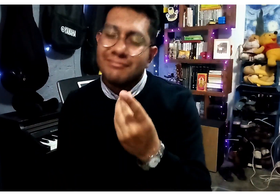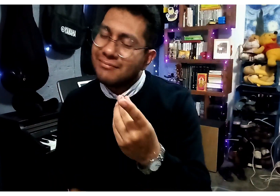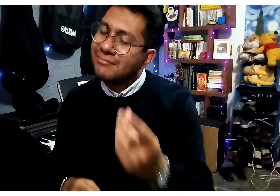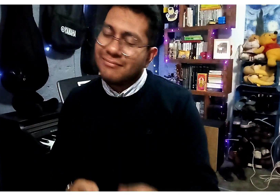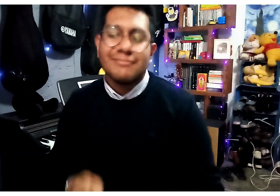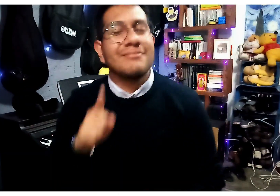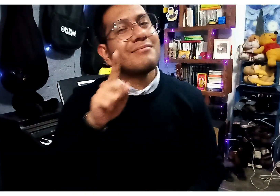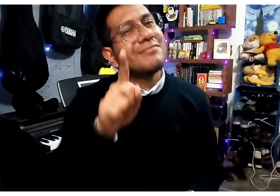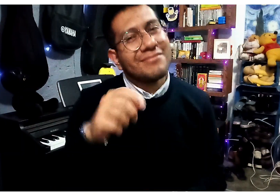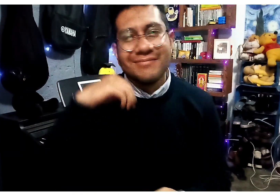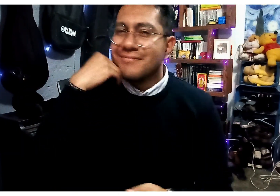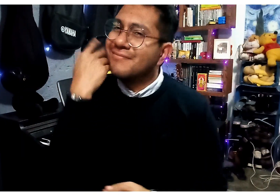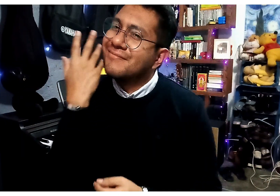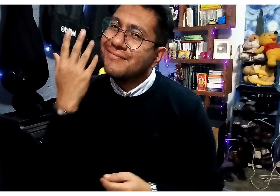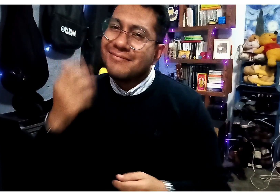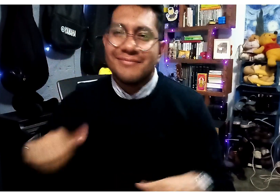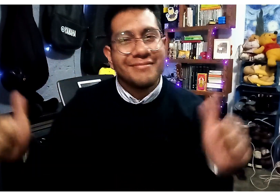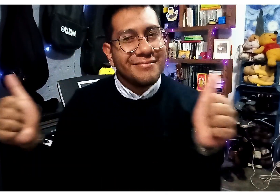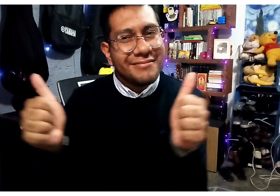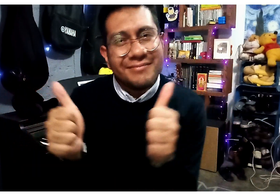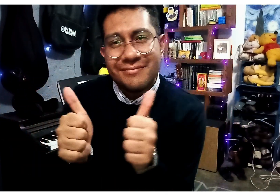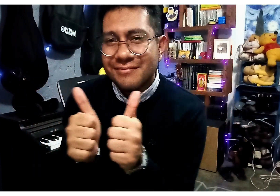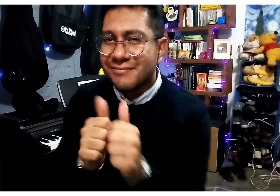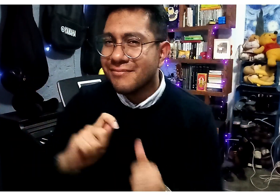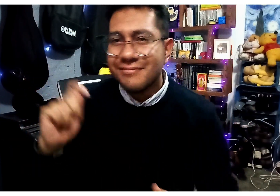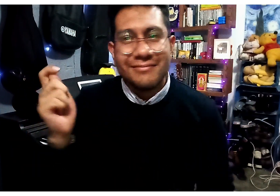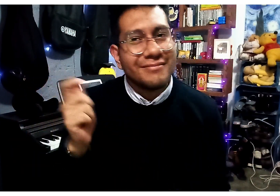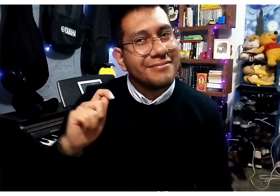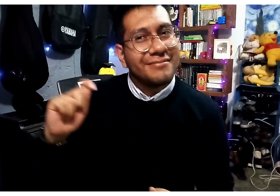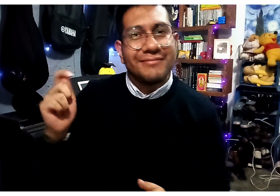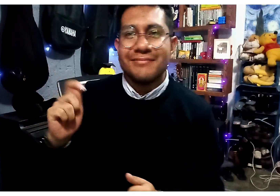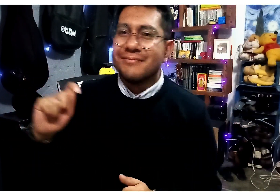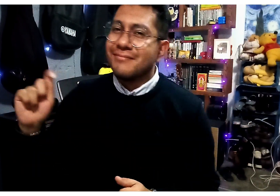Dime si tú quisieras andar conmigo.